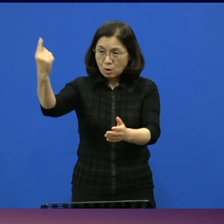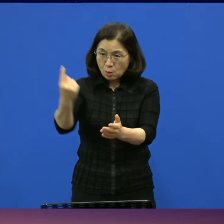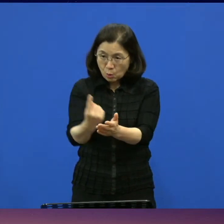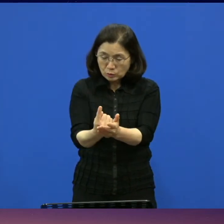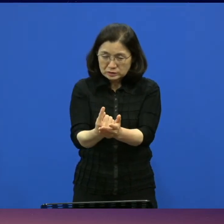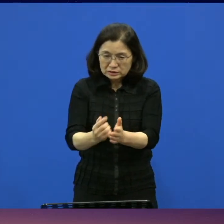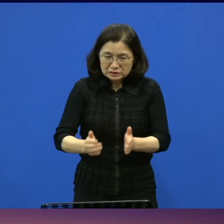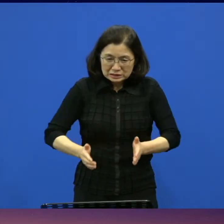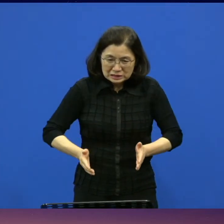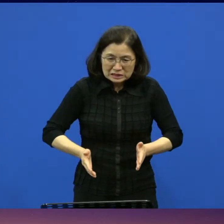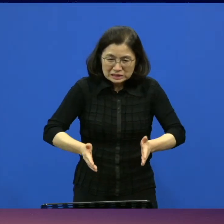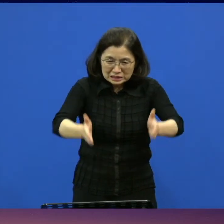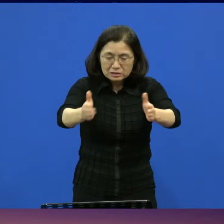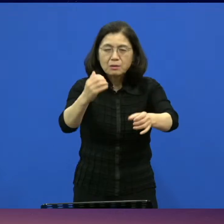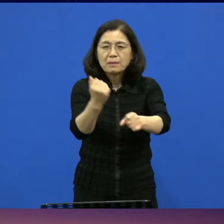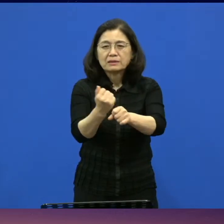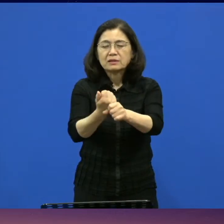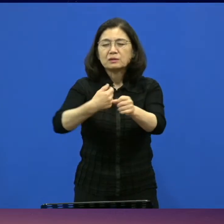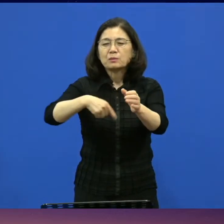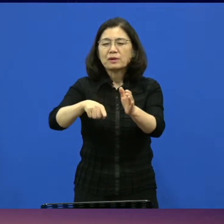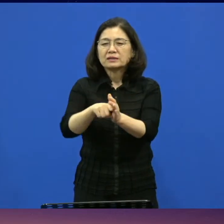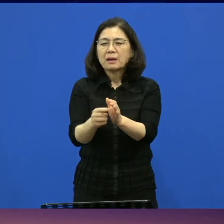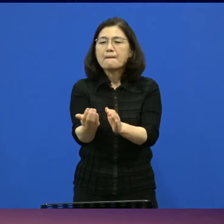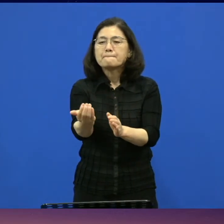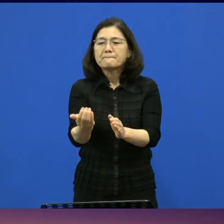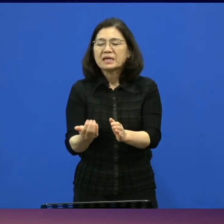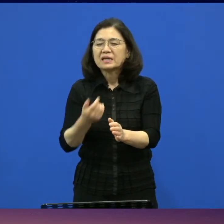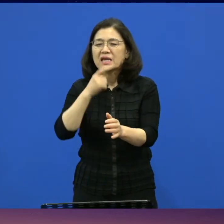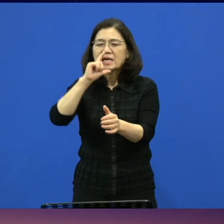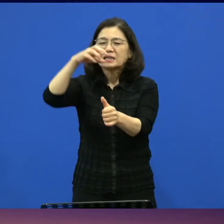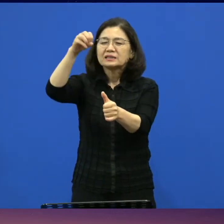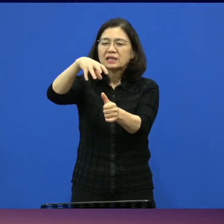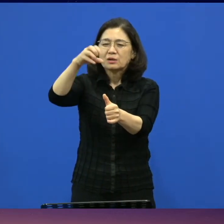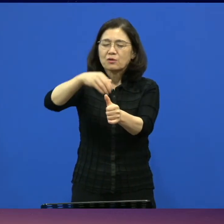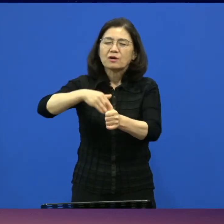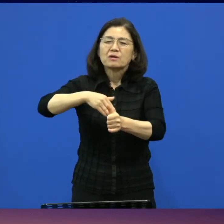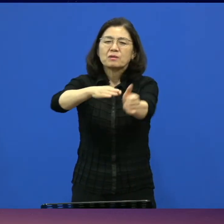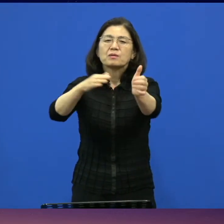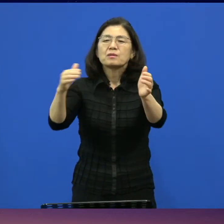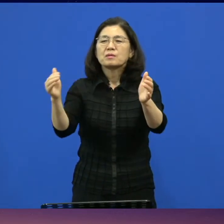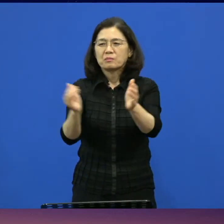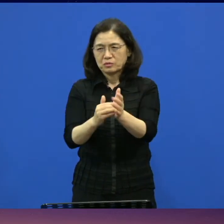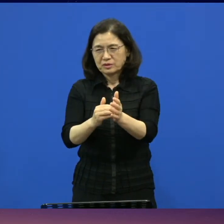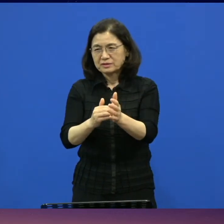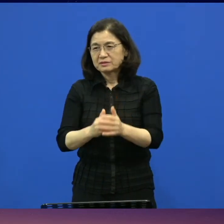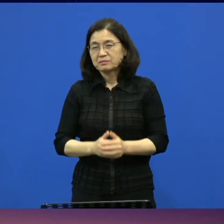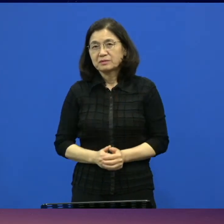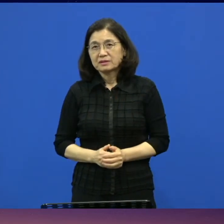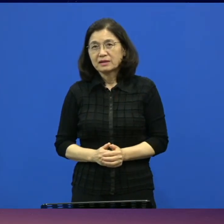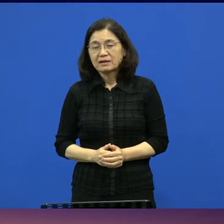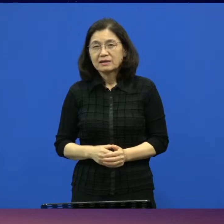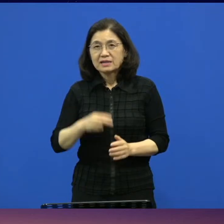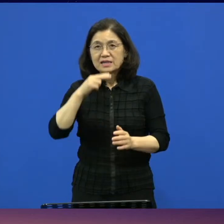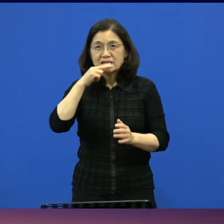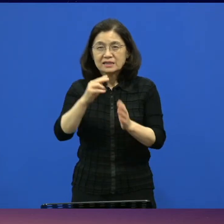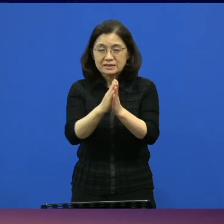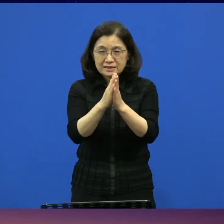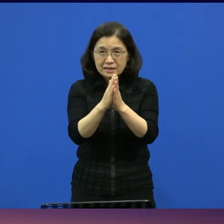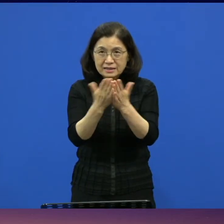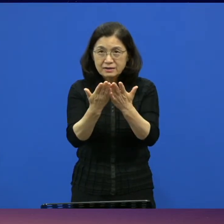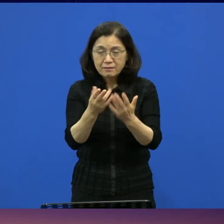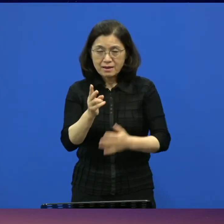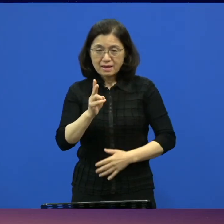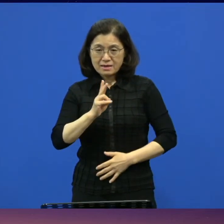겁니다. 지금 이것이 어디에서 봤느냐? 오늘 이사야서에서 사실 온 거예요. 이사야서의 그 예언이